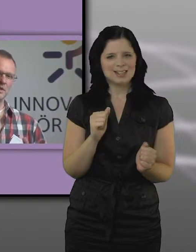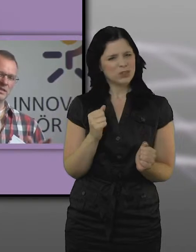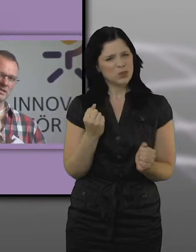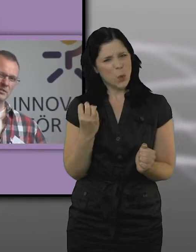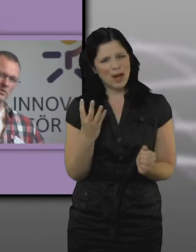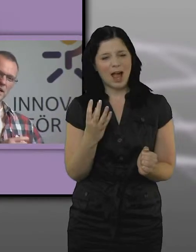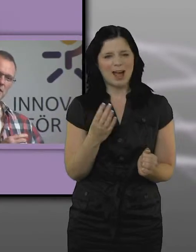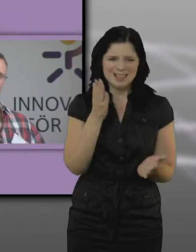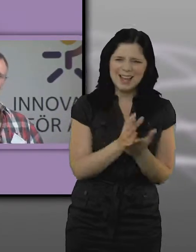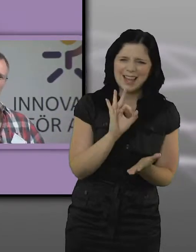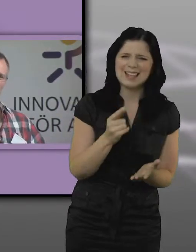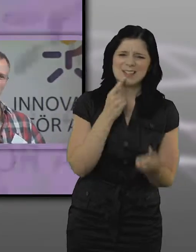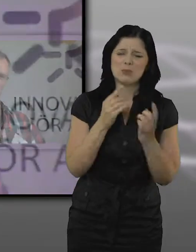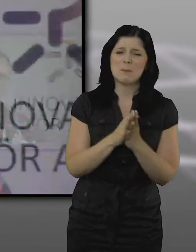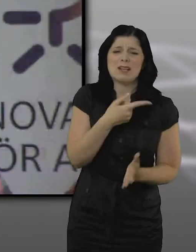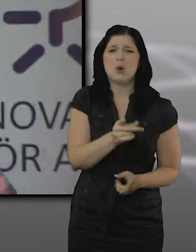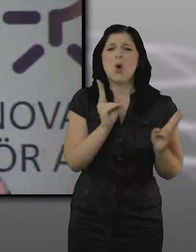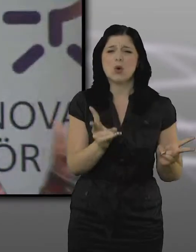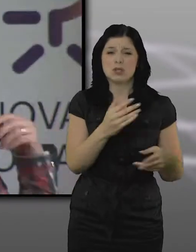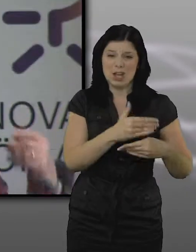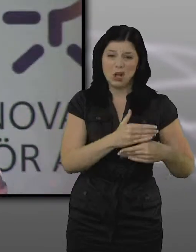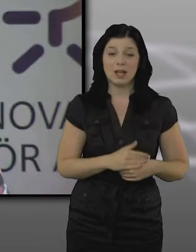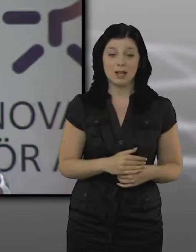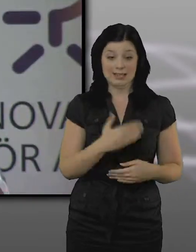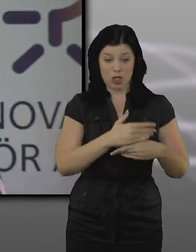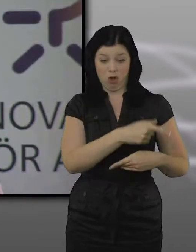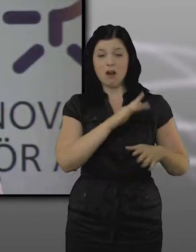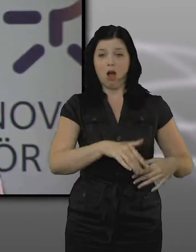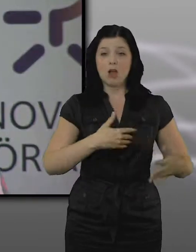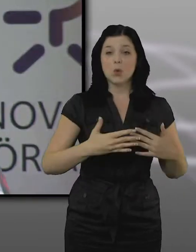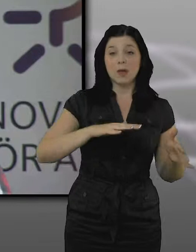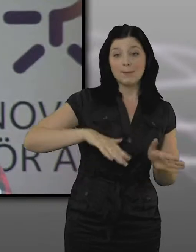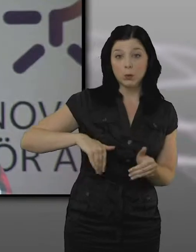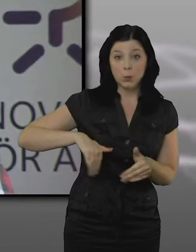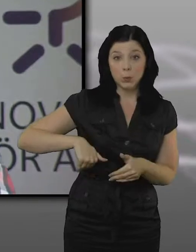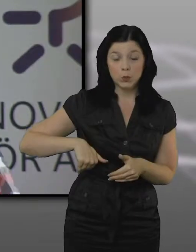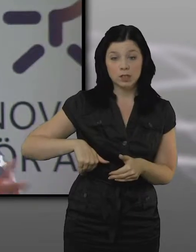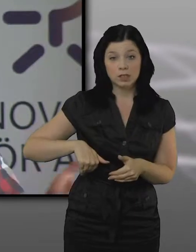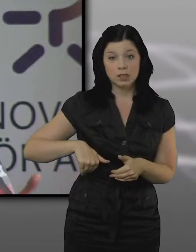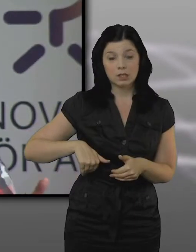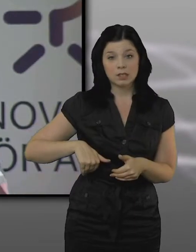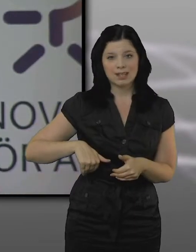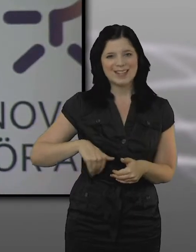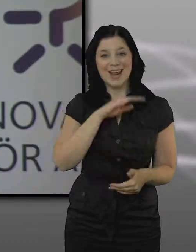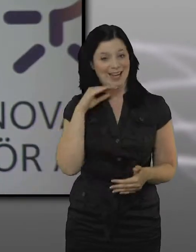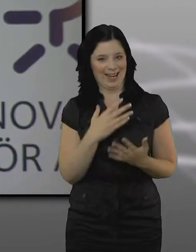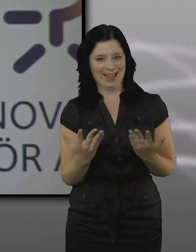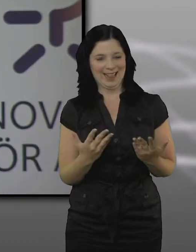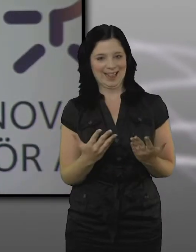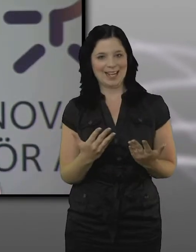det är ju rättighetsdiskussioner även hos dem. Va? Jag menar, en teater har gjort sin produktion. Det räcker inte. De har